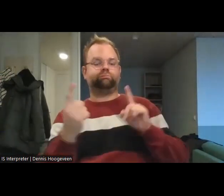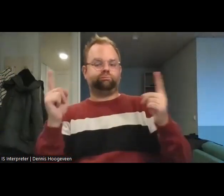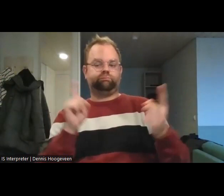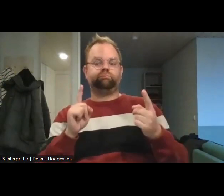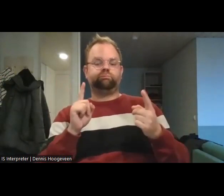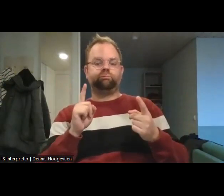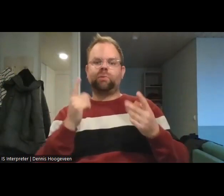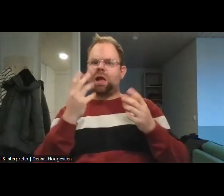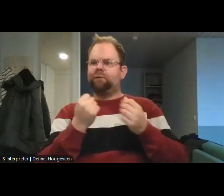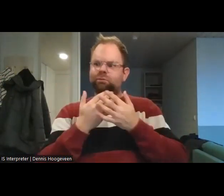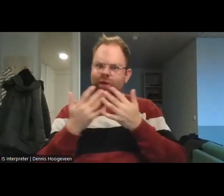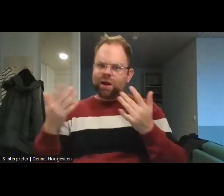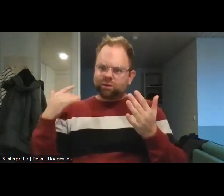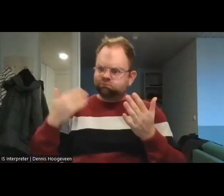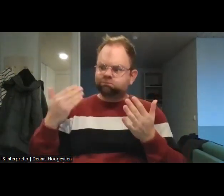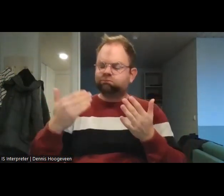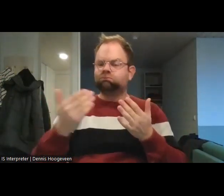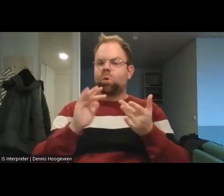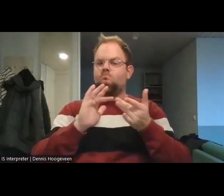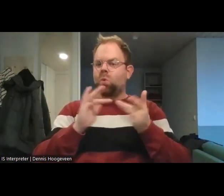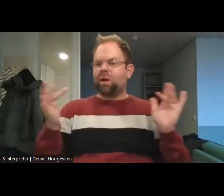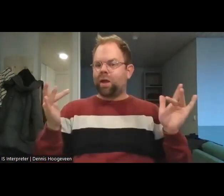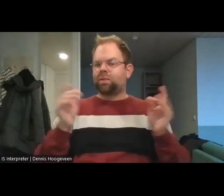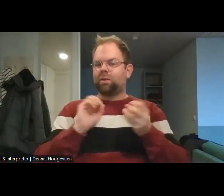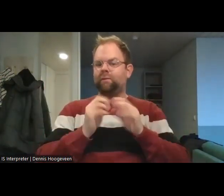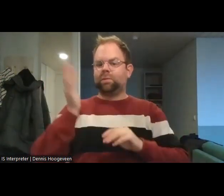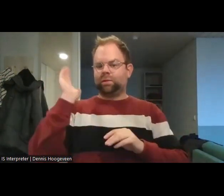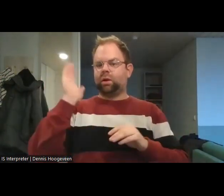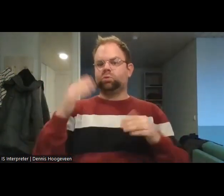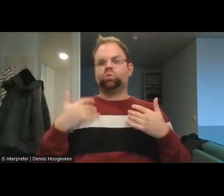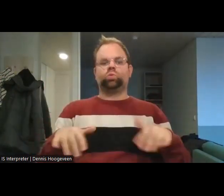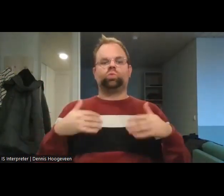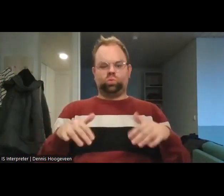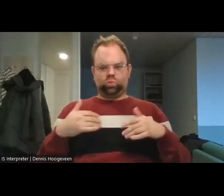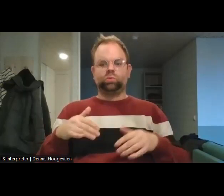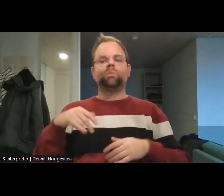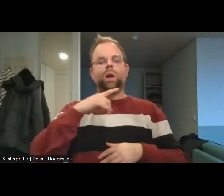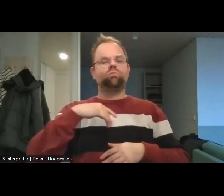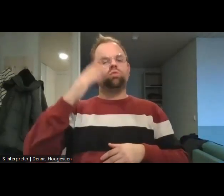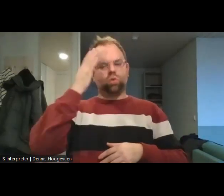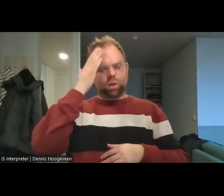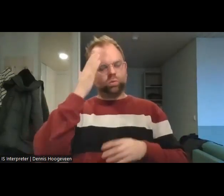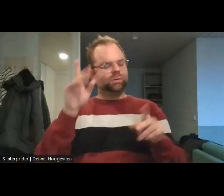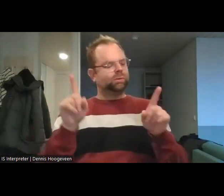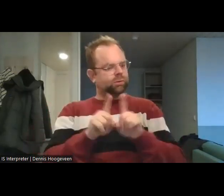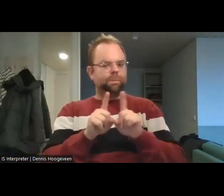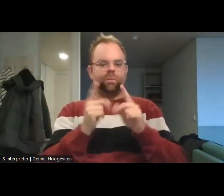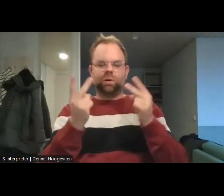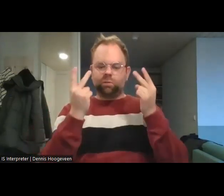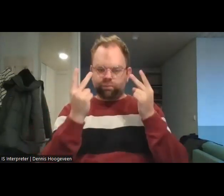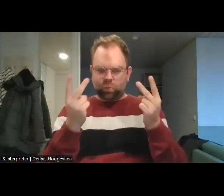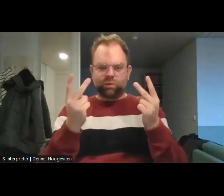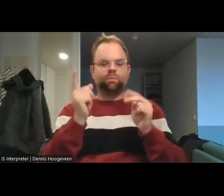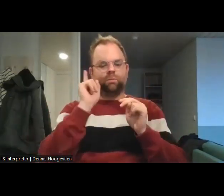nous reconnaissons tous quelle est l'importance d'avoir des rencontres en personne. Il y a eu